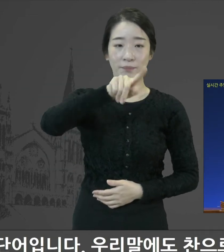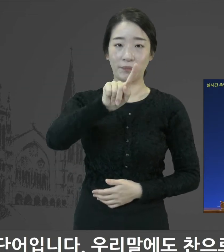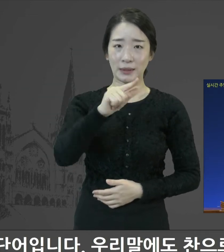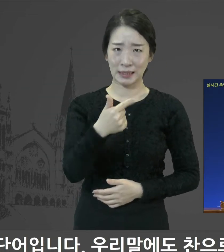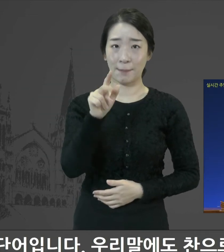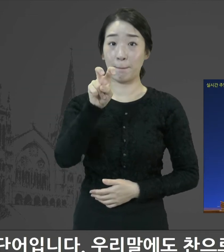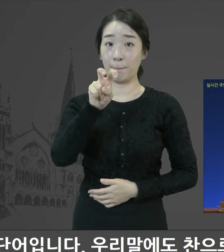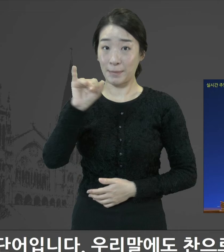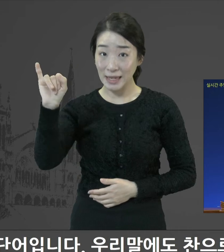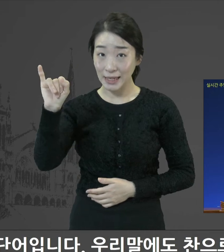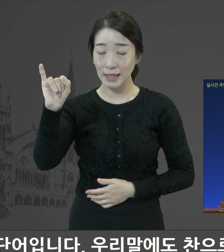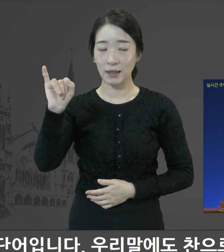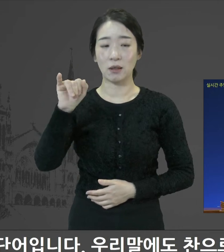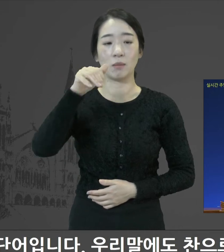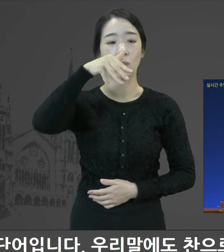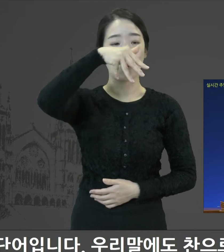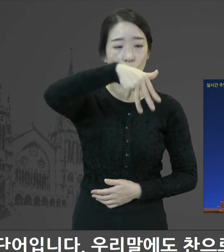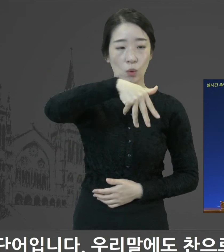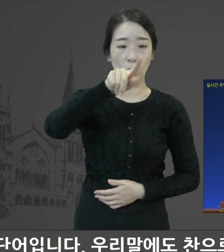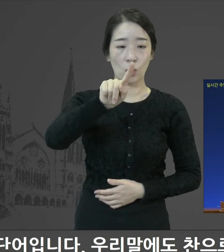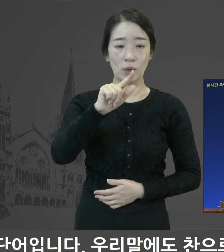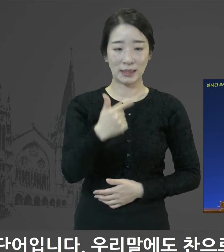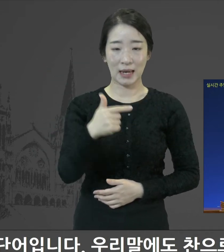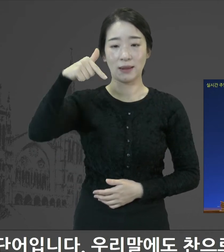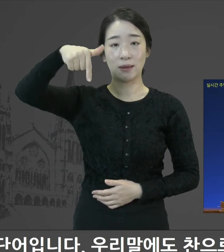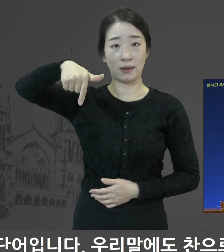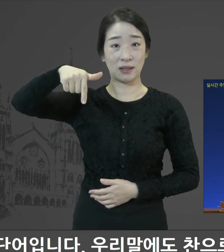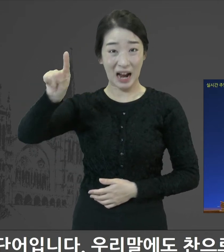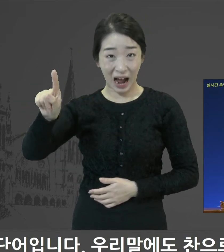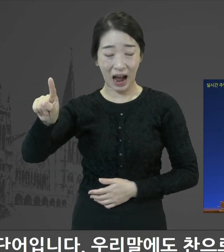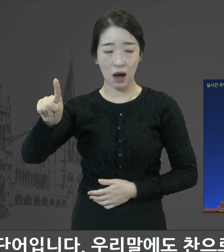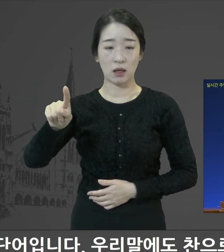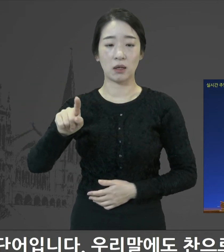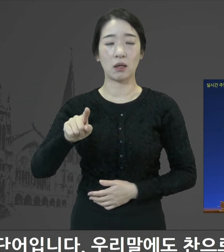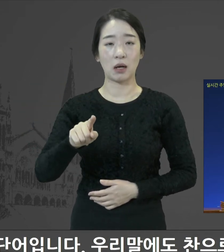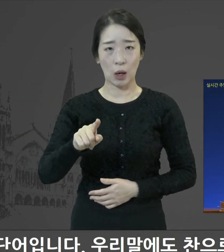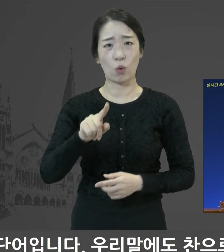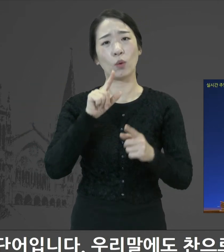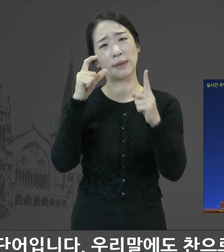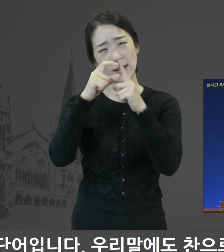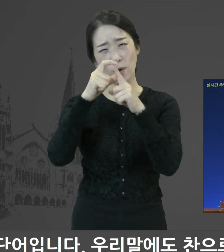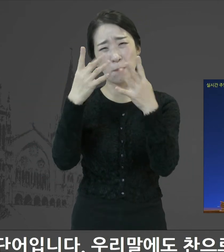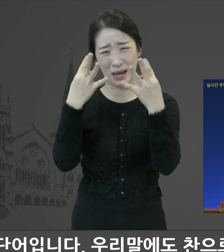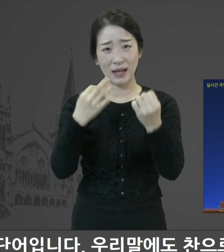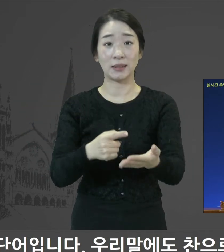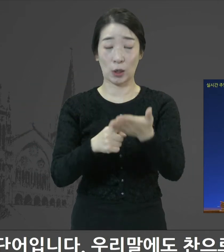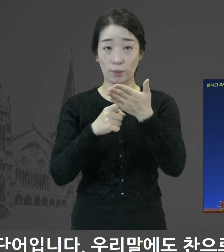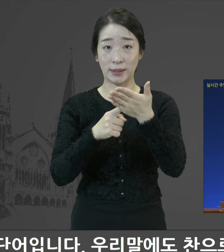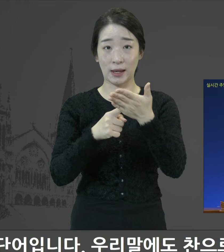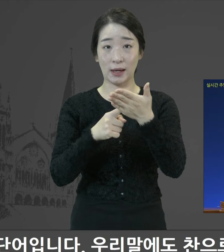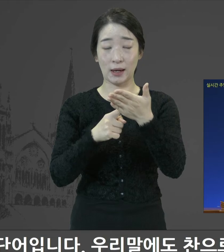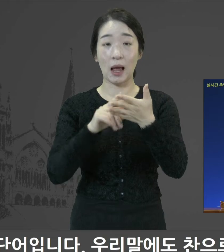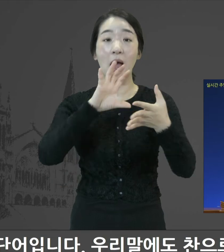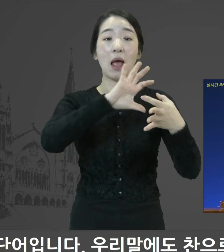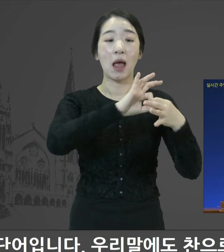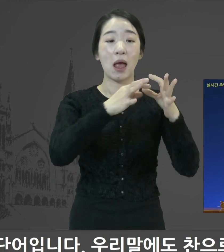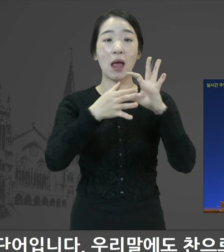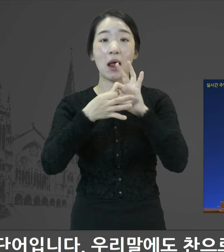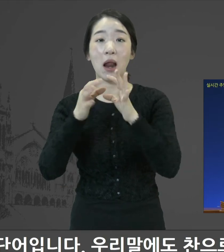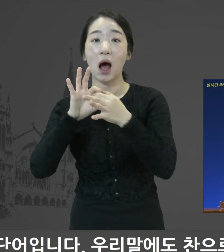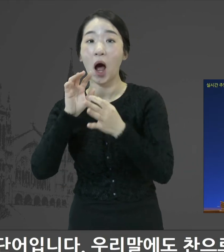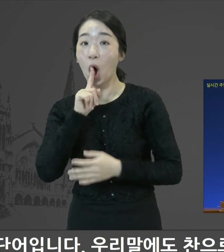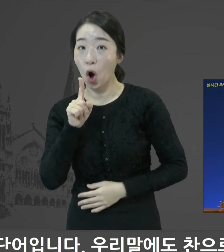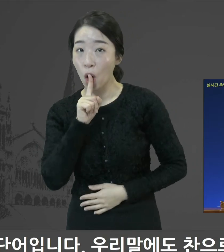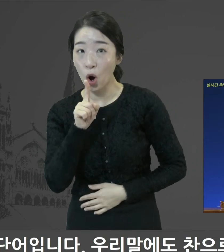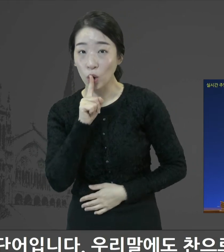찬가. 저는 빠뜨렸는데 여러분 기억나는 거 있으면 추가하셔도 됩니다. 이제 헬라어로도